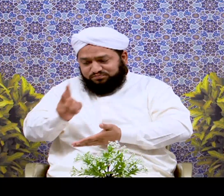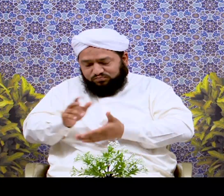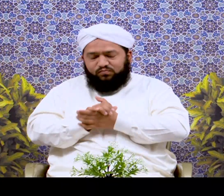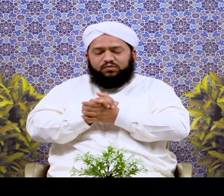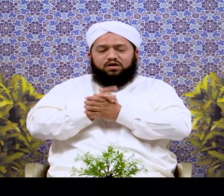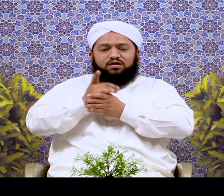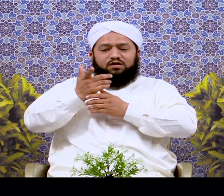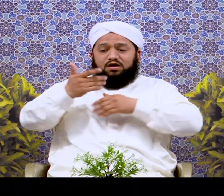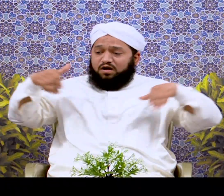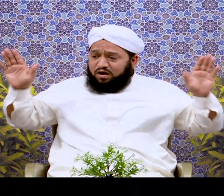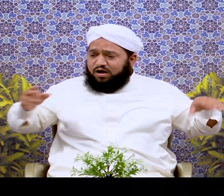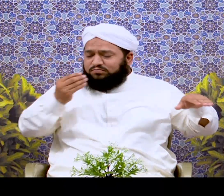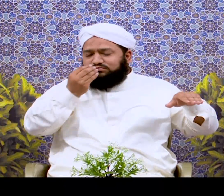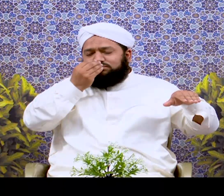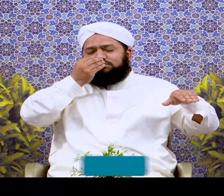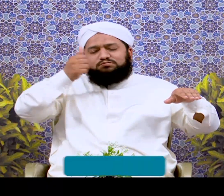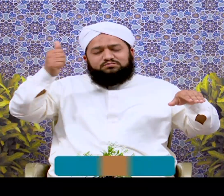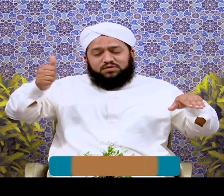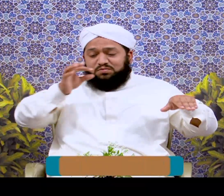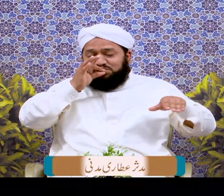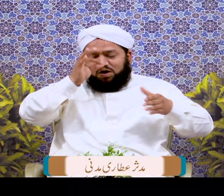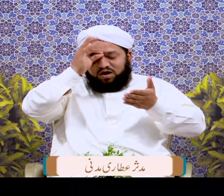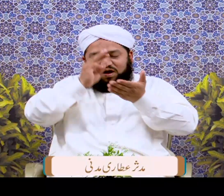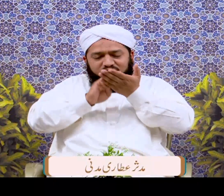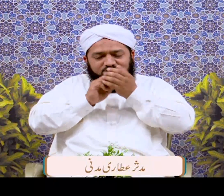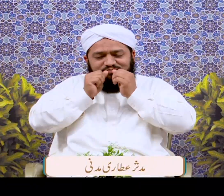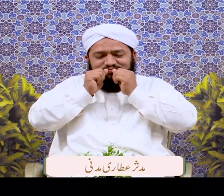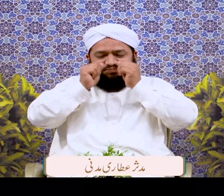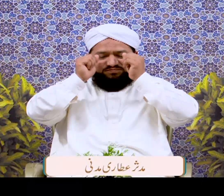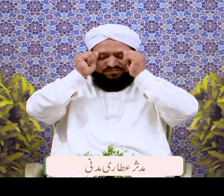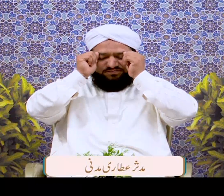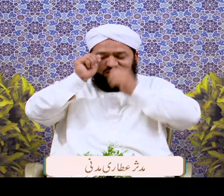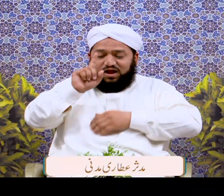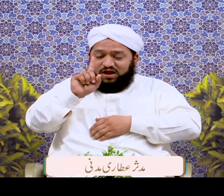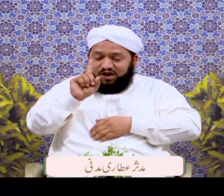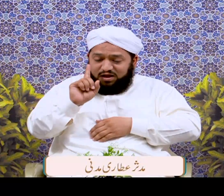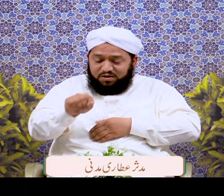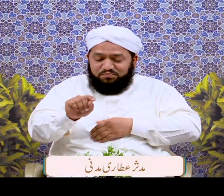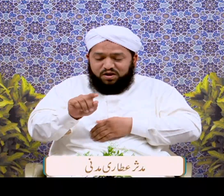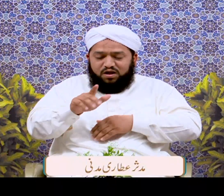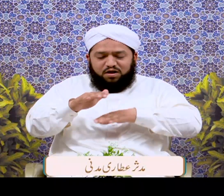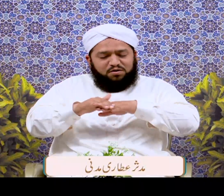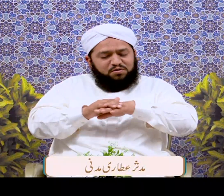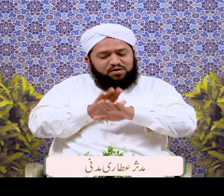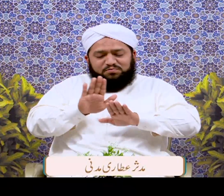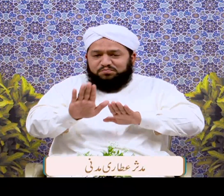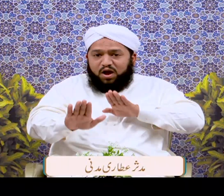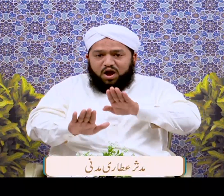کافوری بازو سرکار علی وقار صلی اللہ علیہ وآلہ وصحبہ وسلم کے مبارک تلووں سے مل کر